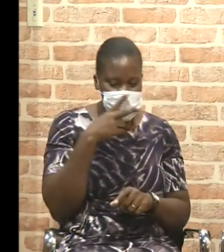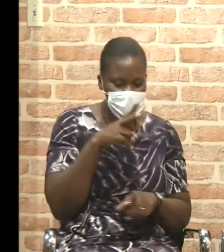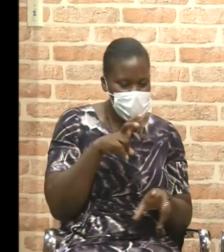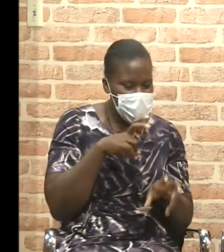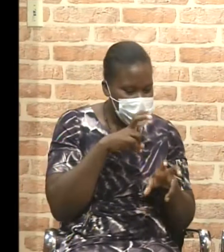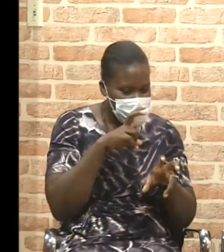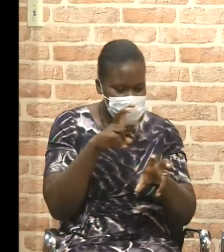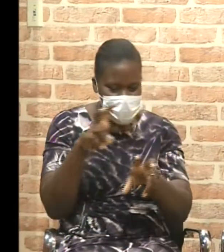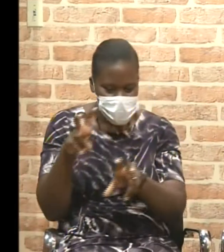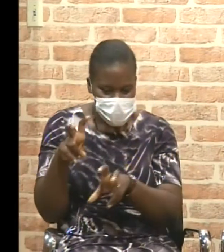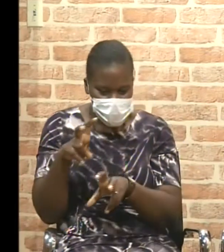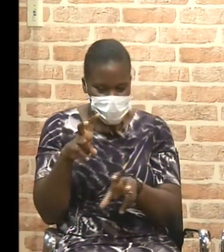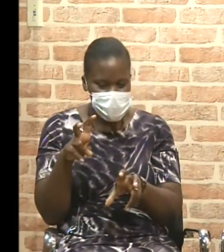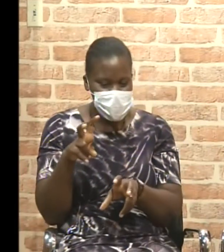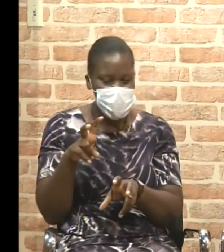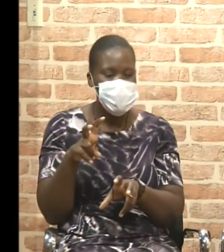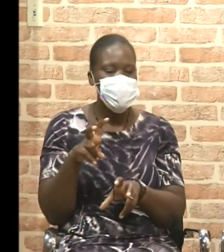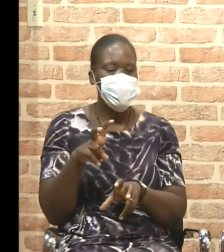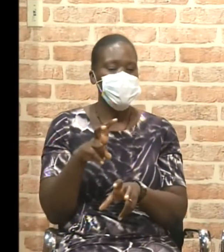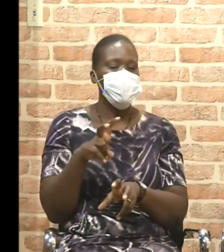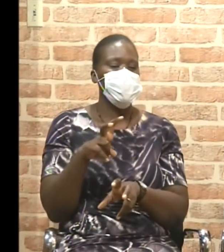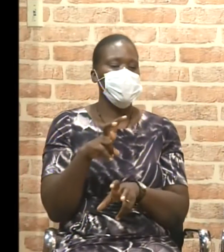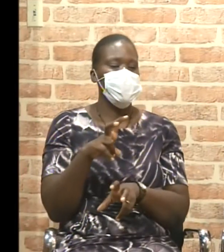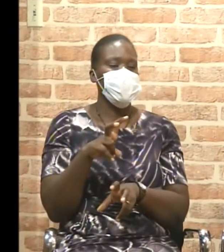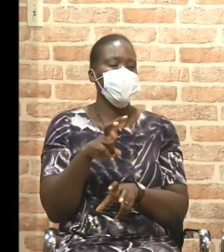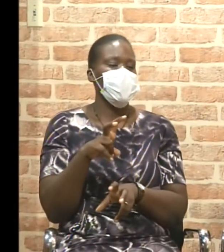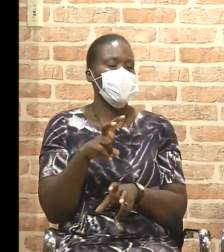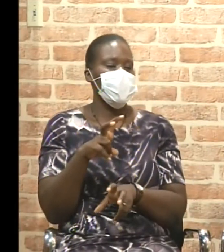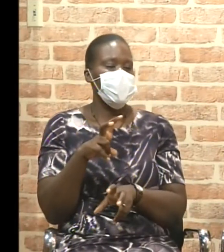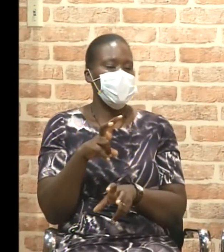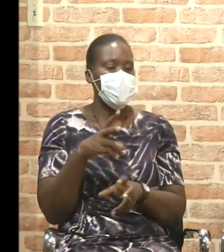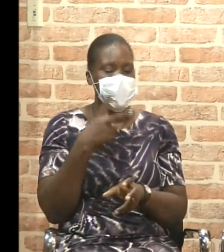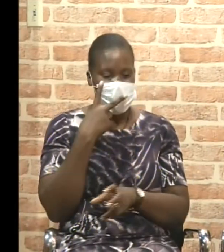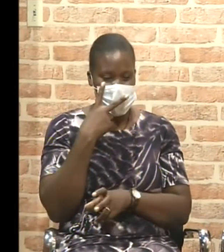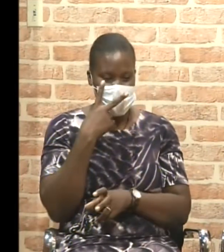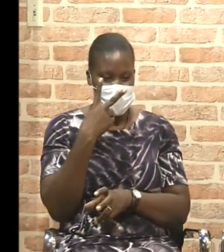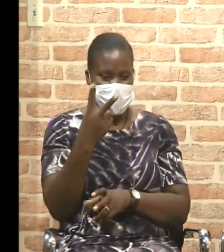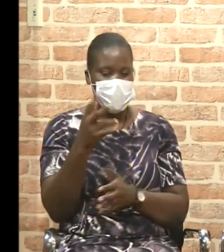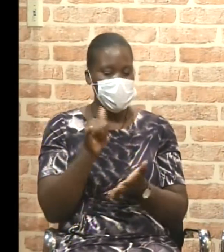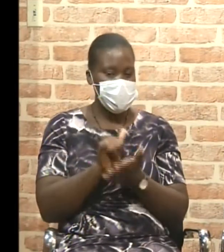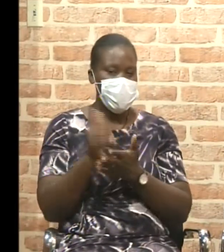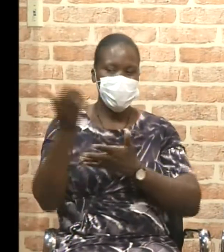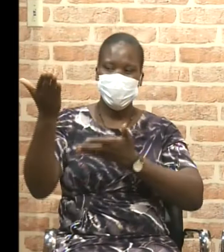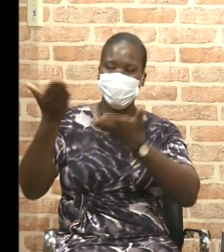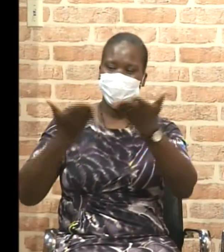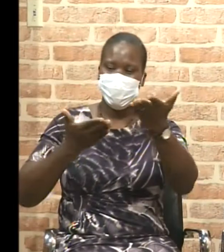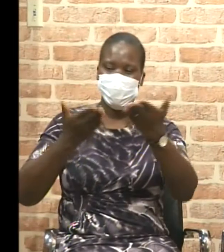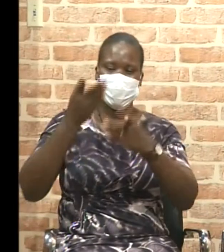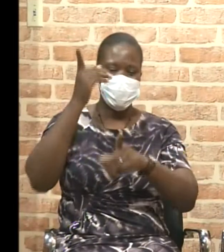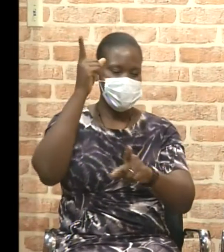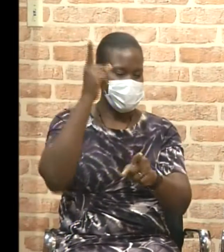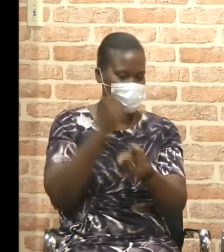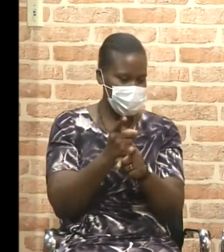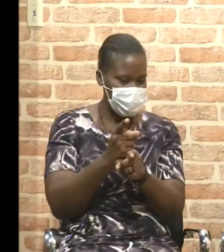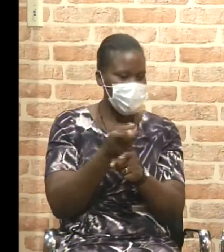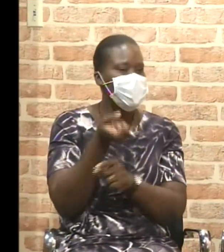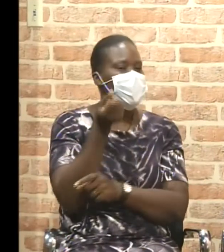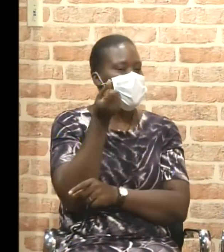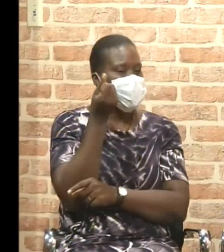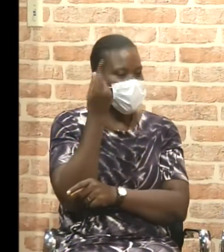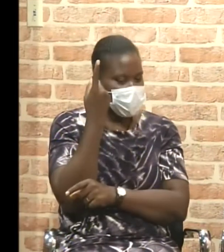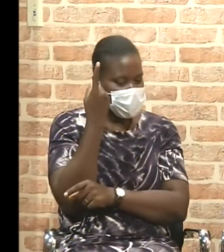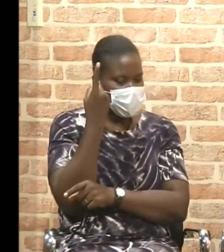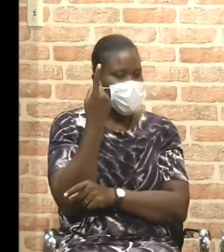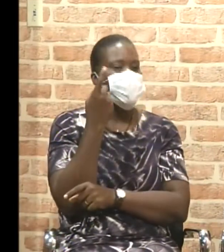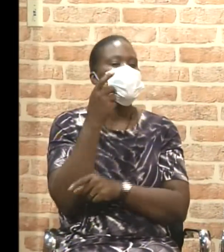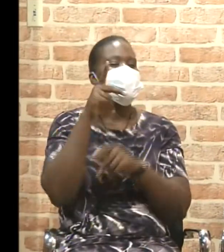fais suivi, je m'assure que je suis suivi à tout, avec elle. Donc, je vois que c'est un service qui est correct. Je comprends le souci, je n'ai pas besoin